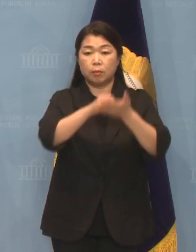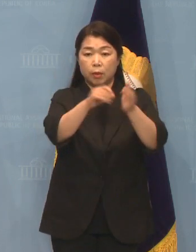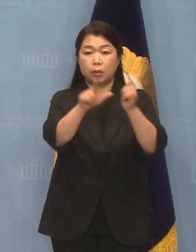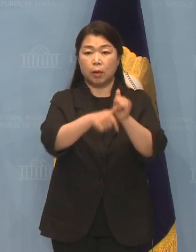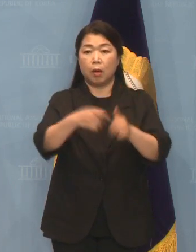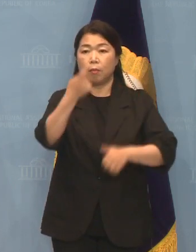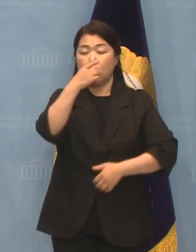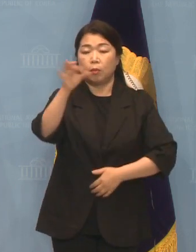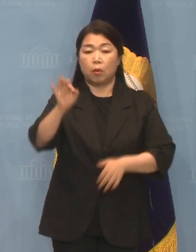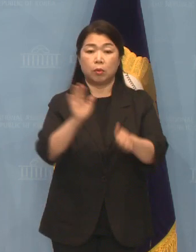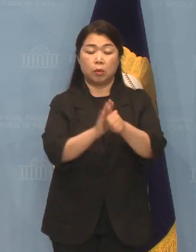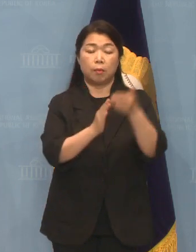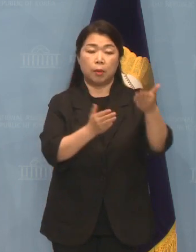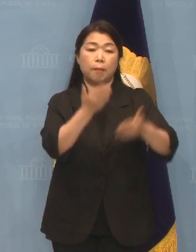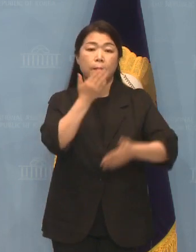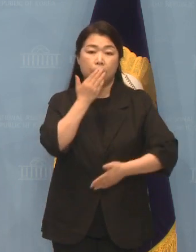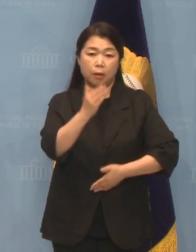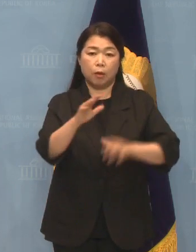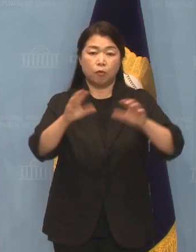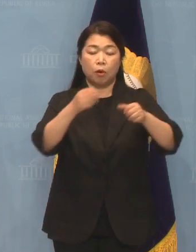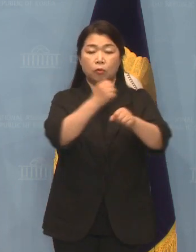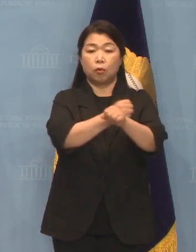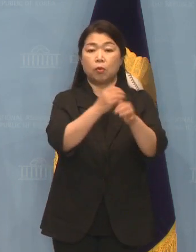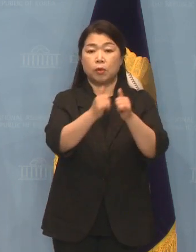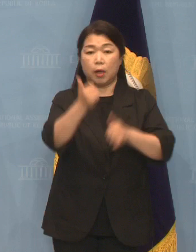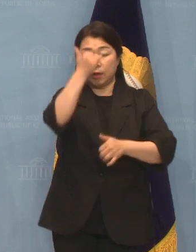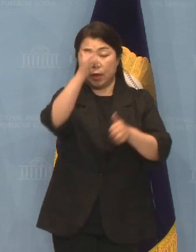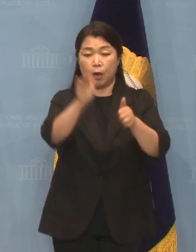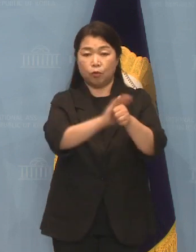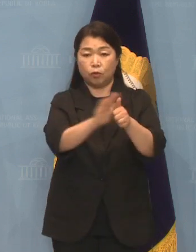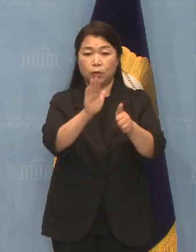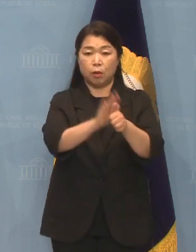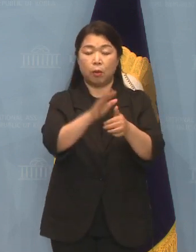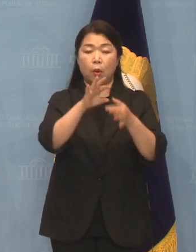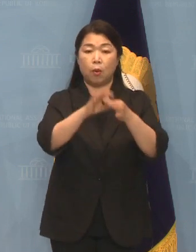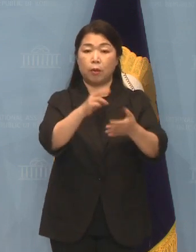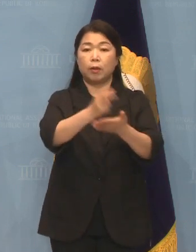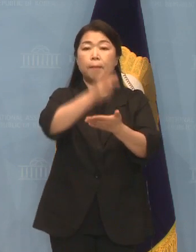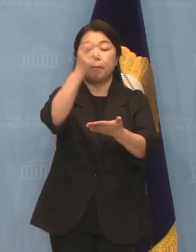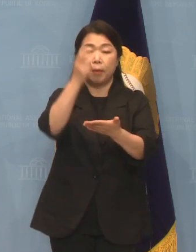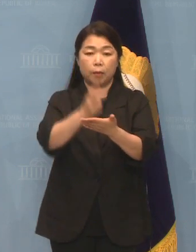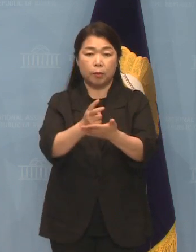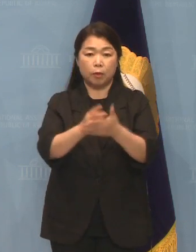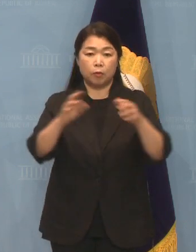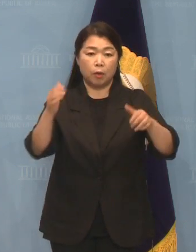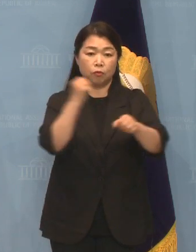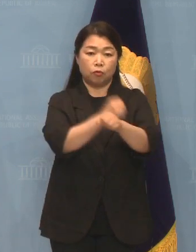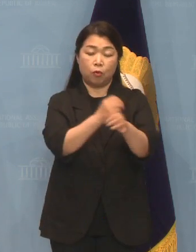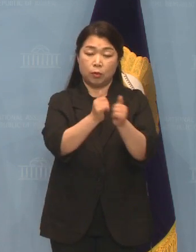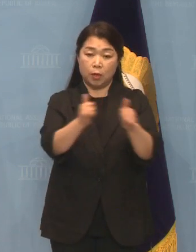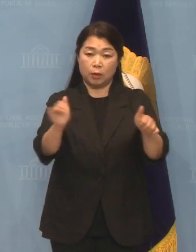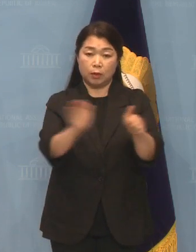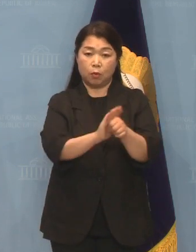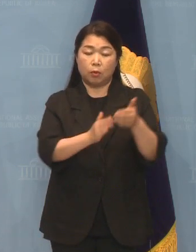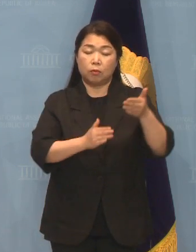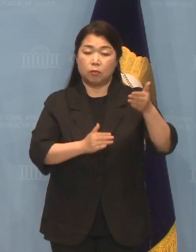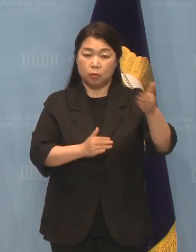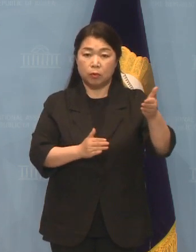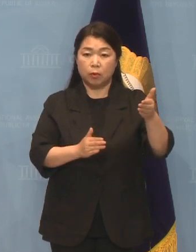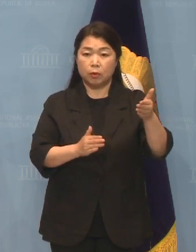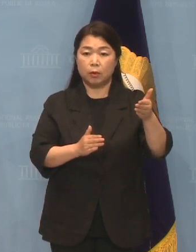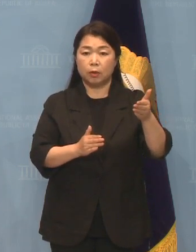지원받을 수 있도록 하는 국가유공자 등 예우 및 지원에 관한 법률 등 국가유공자 지원의 사각지대를